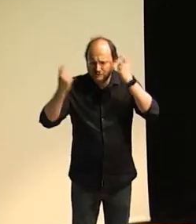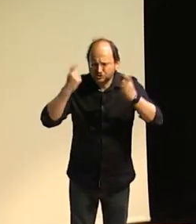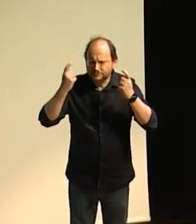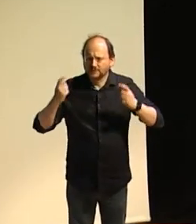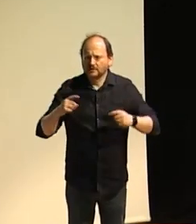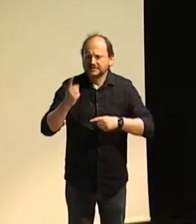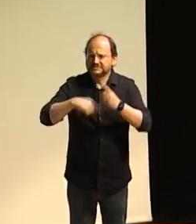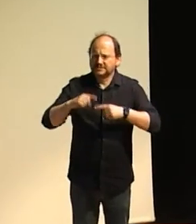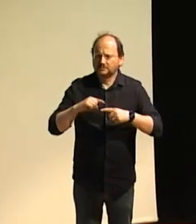répondre.